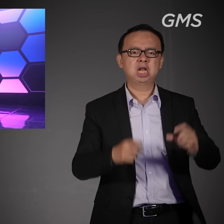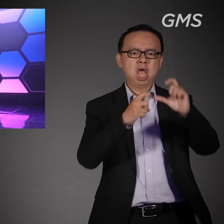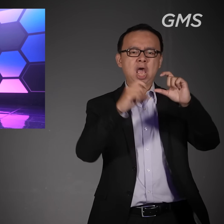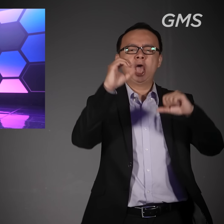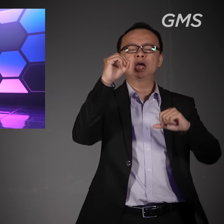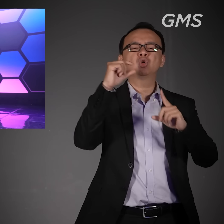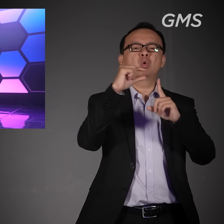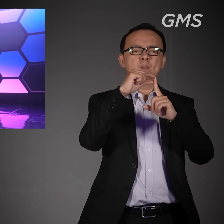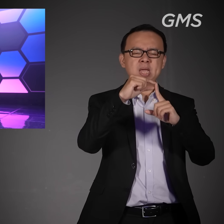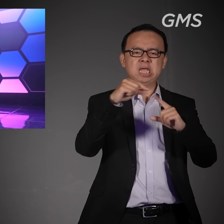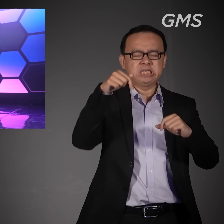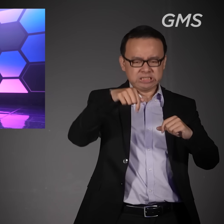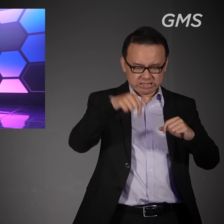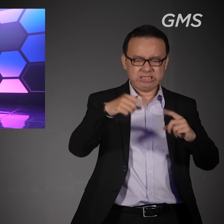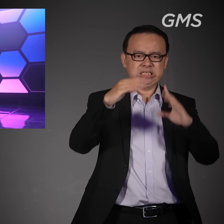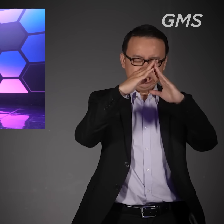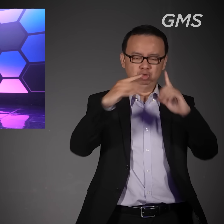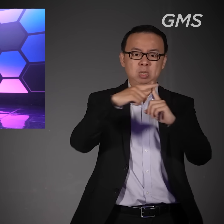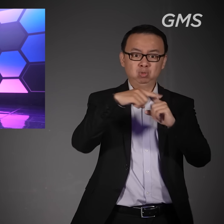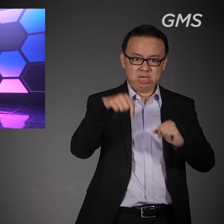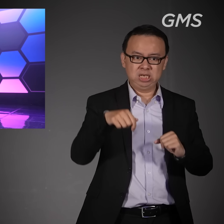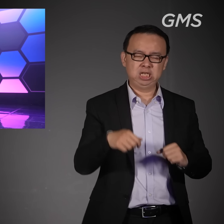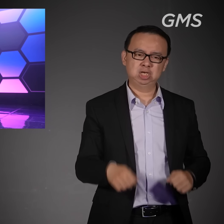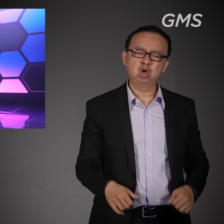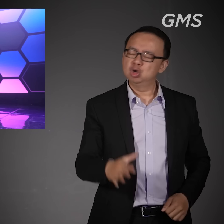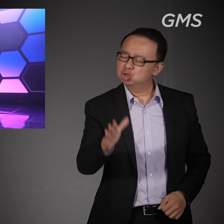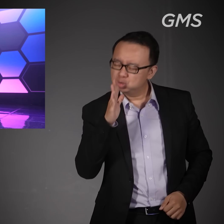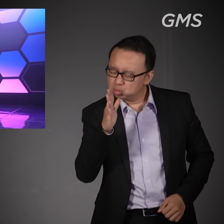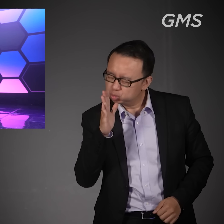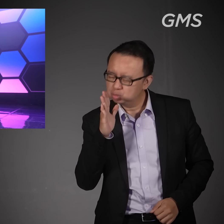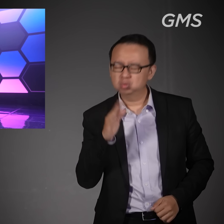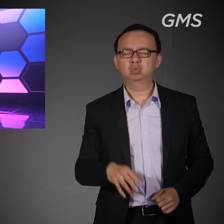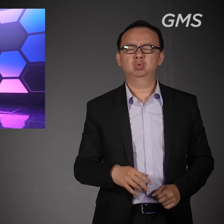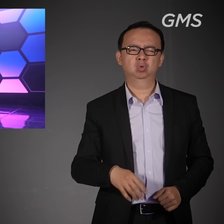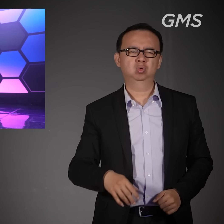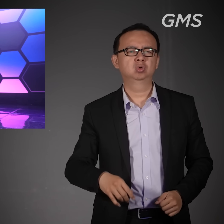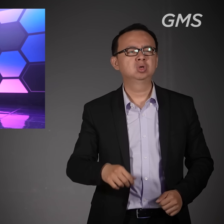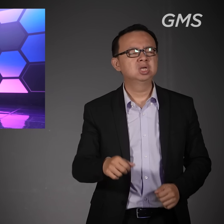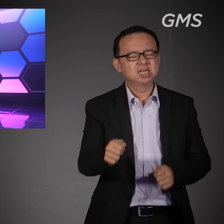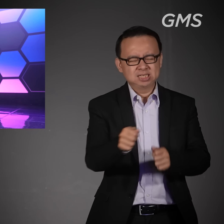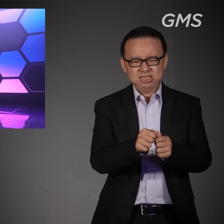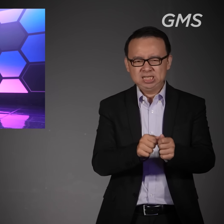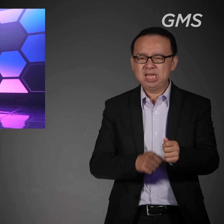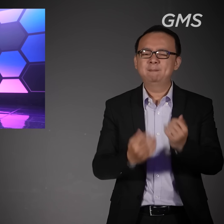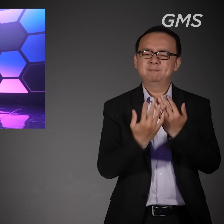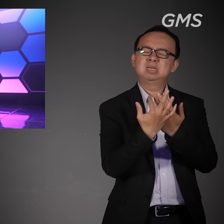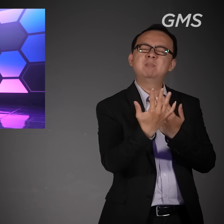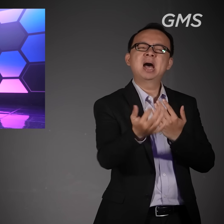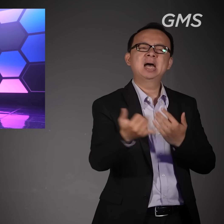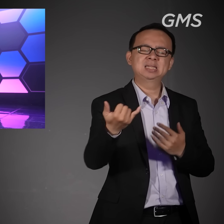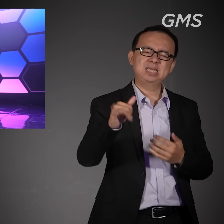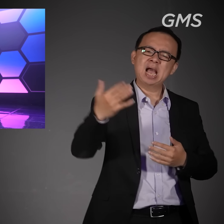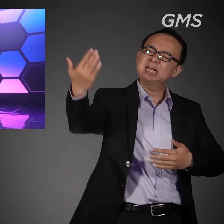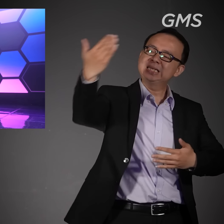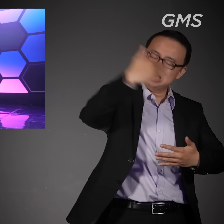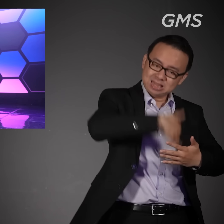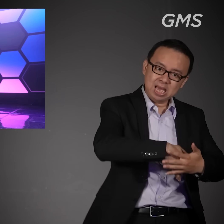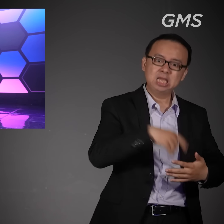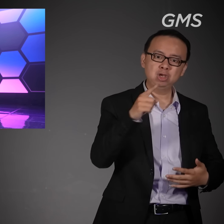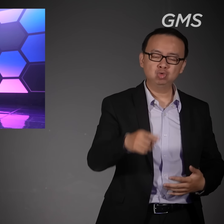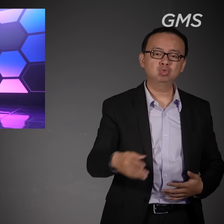Kita seriusi dengan segenap hati. Setiap jemaat yang hadir mereka tahu dan melihat komitmen gereja kita